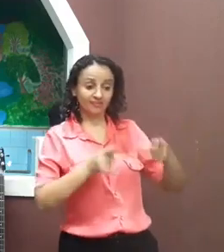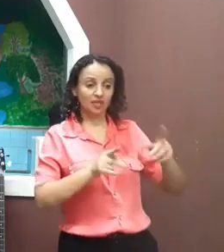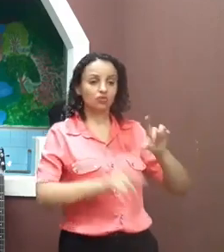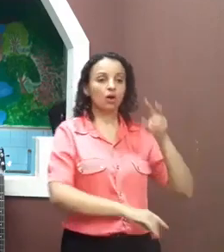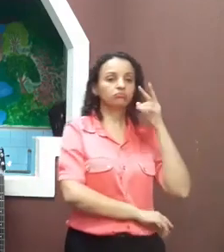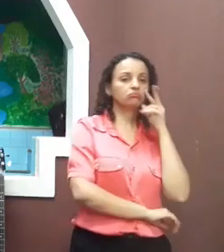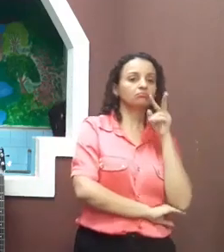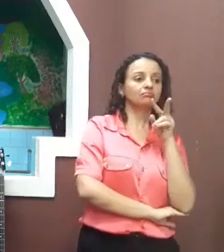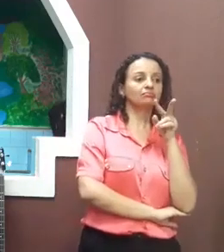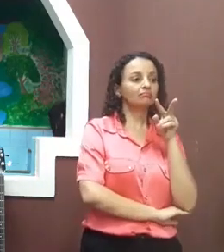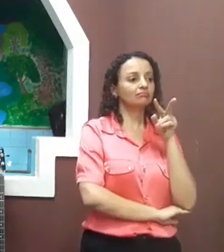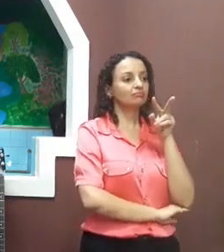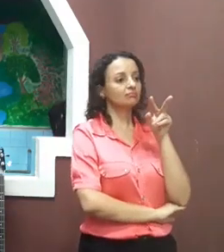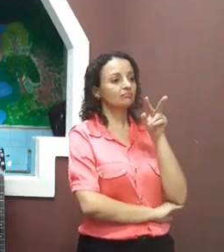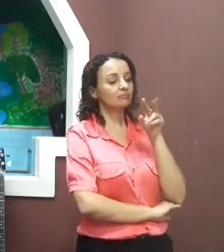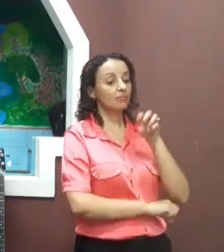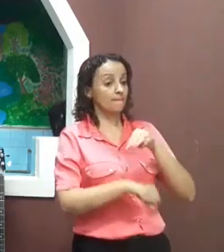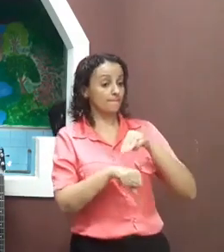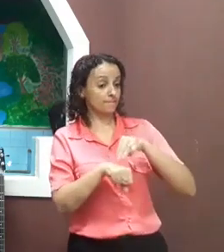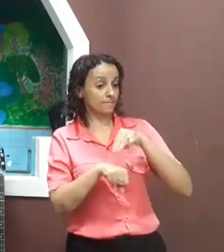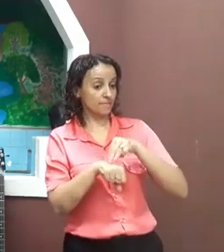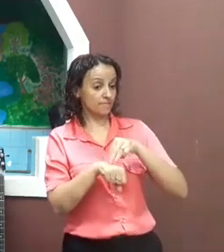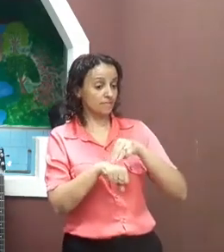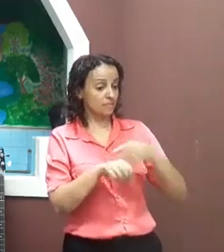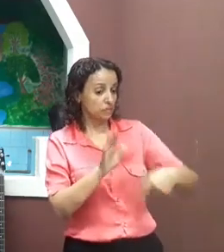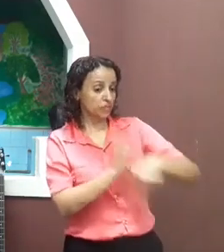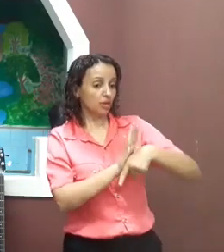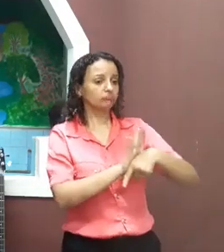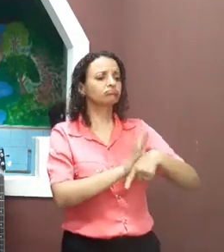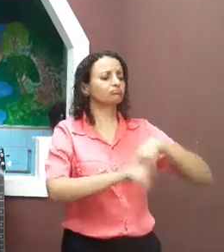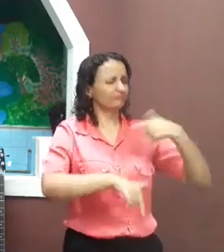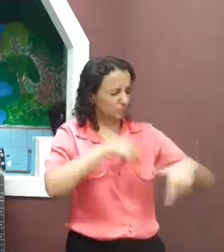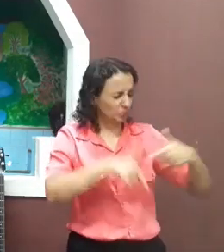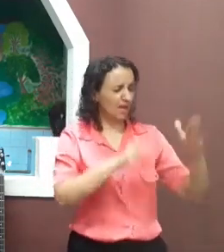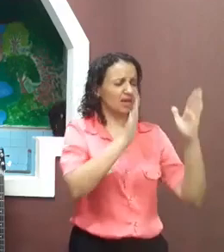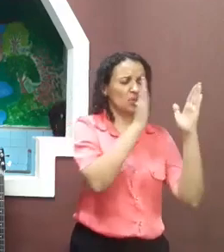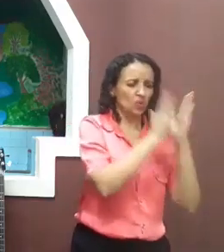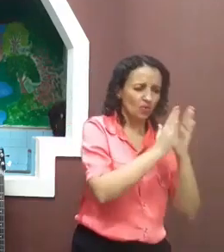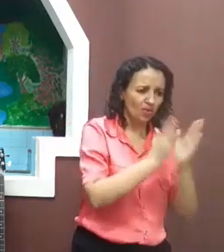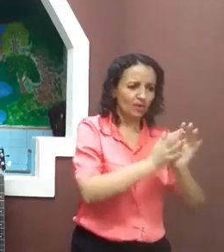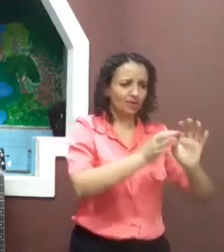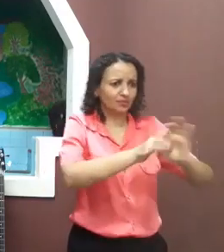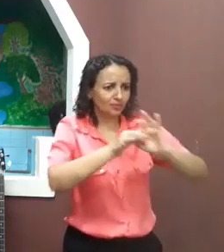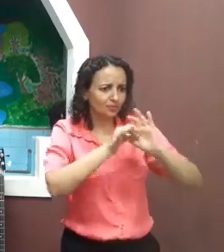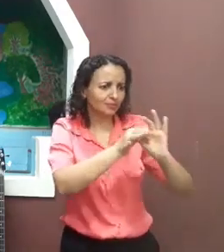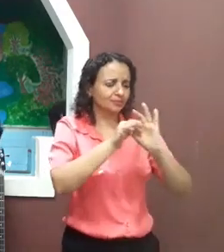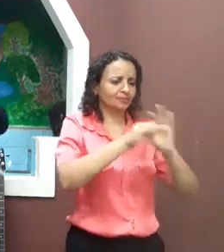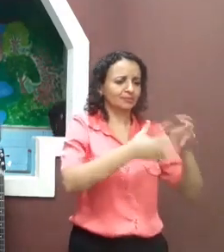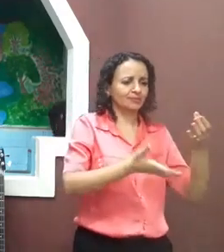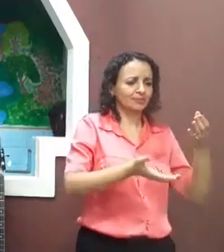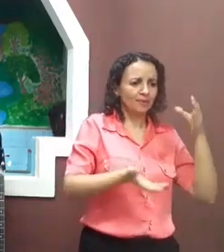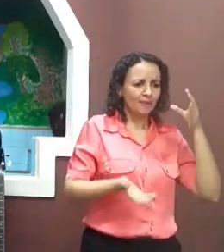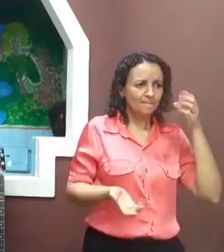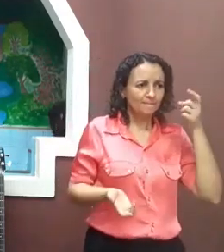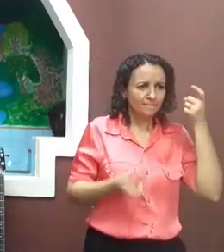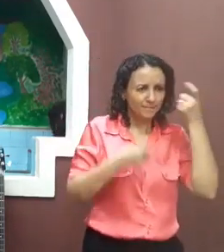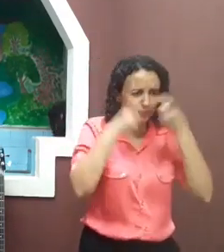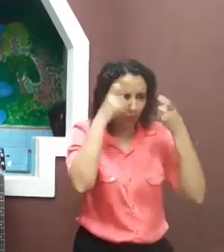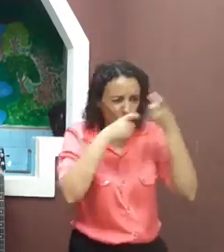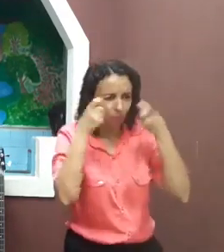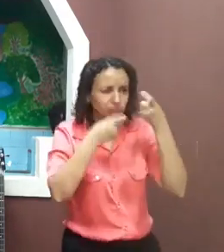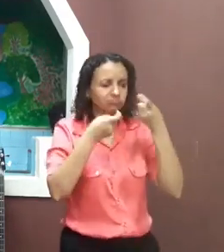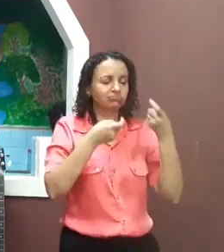membro contribui. Eu não estou falando financeiro, contribui com a obra, ora, está junto, se preocupa, está ombro a